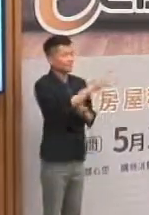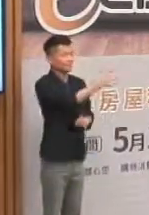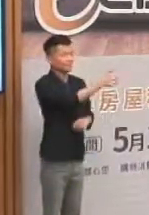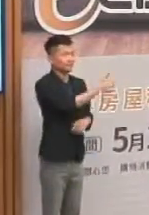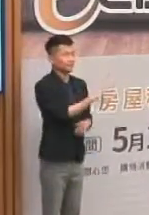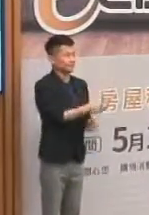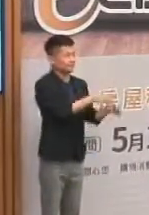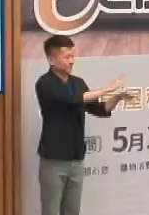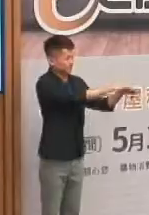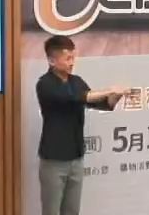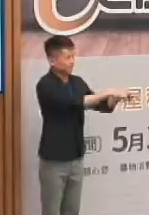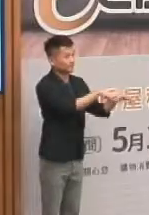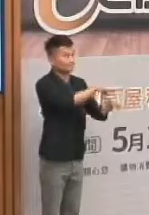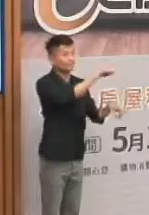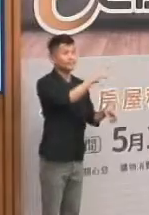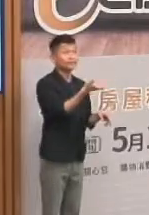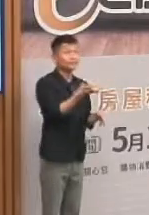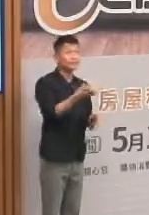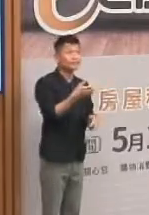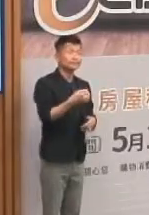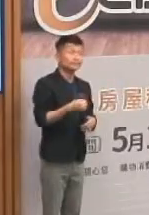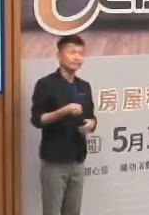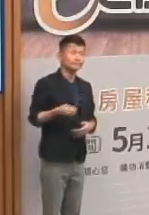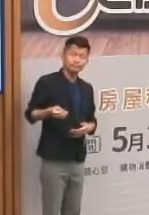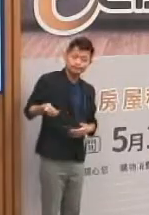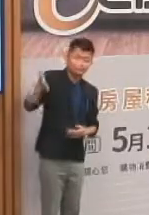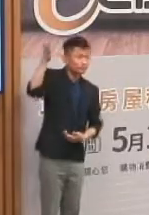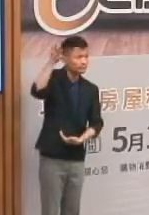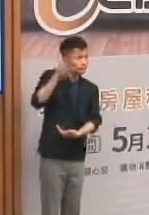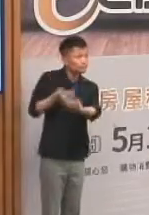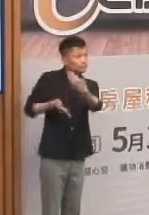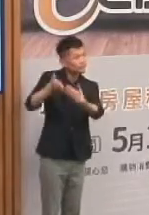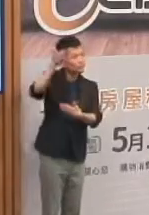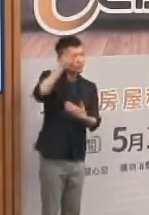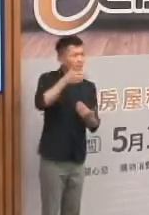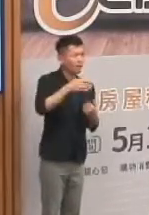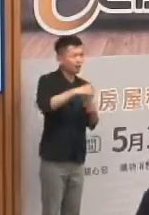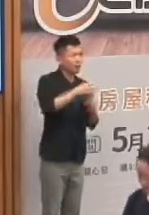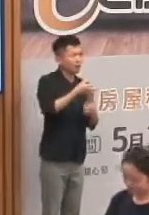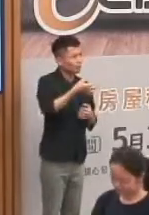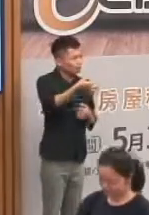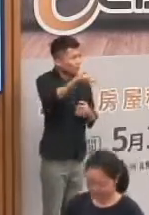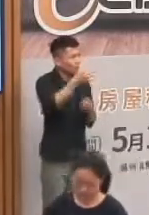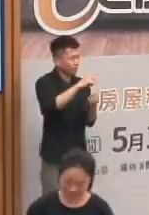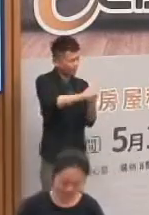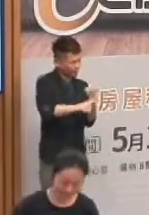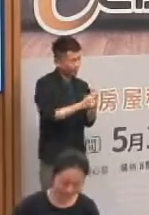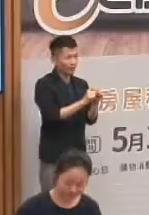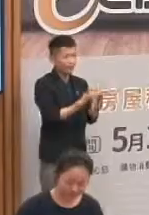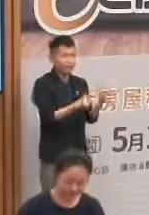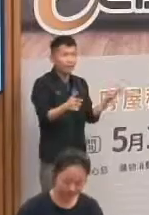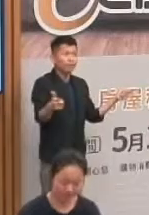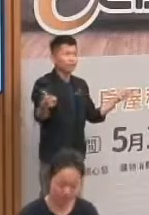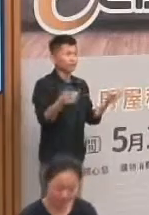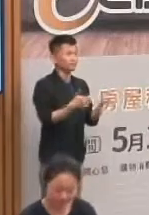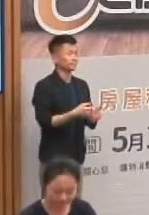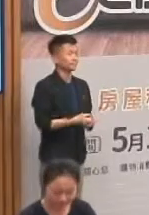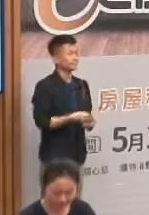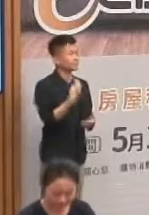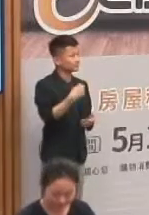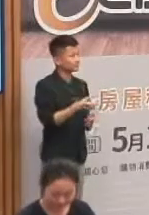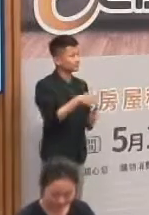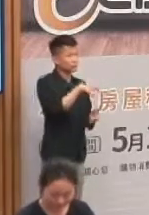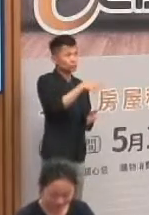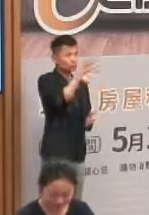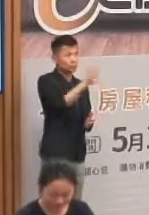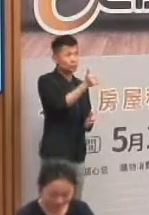行回座。那刚才呢，我们在里面看到，其实有非常多不同的选择途径可以让大家来进行，而且同时呢，刚才我们